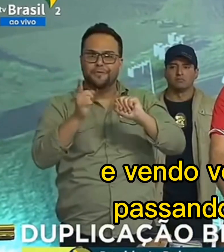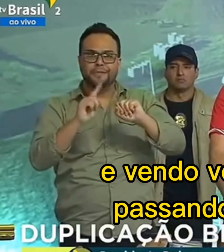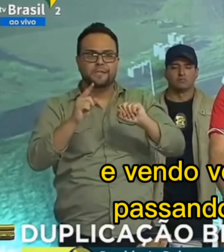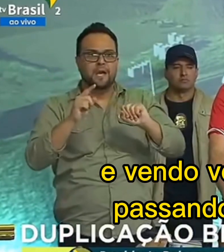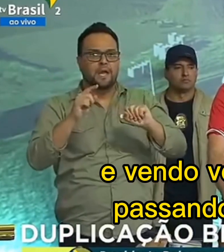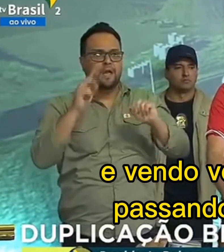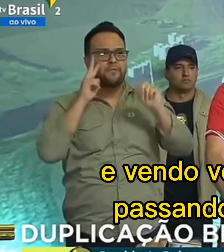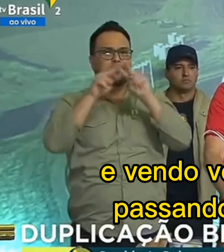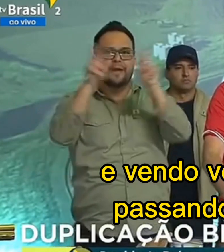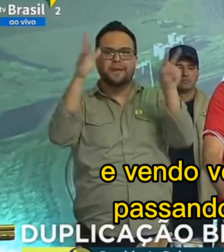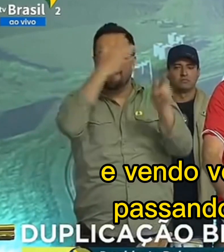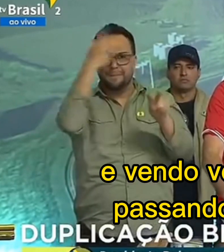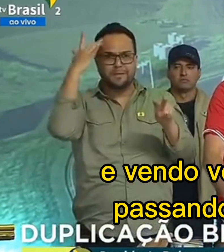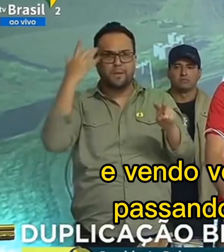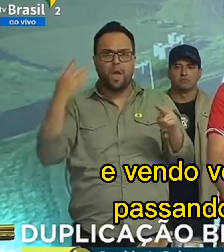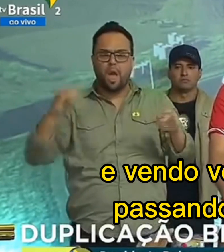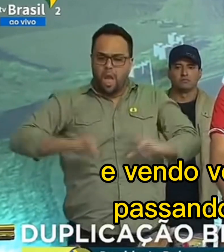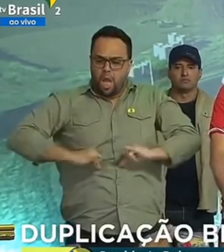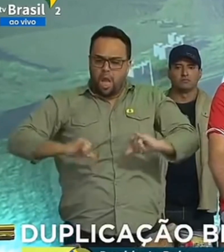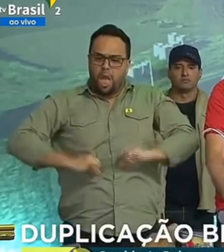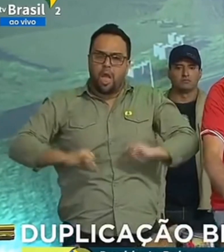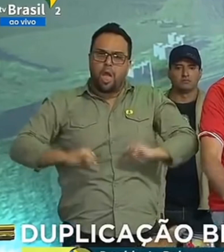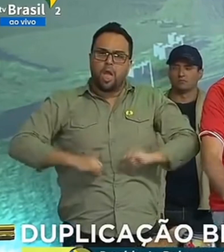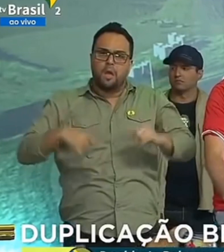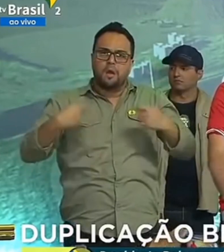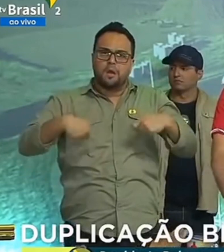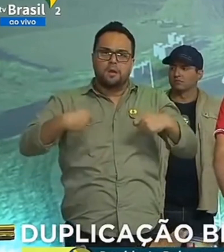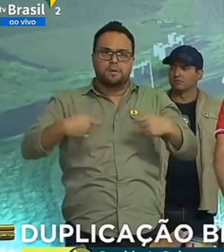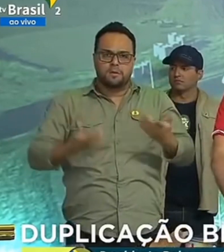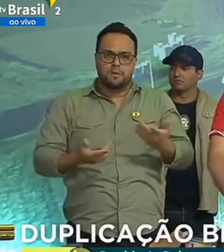aqui fora passando necessidade.